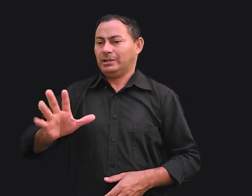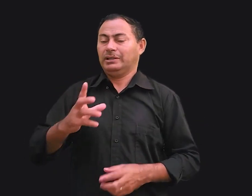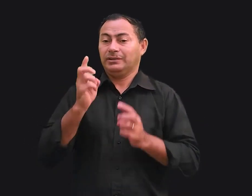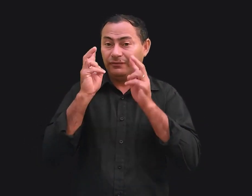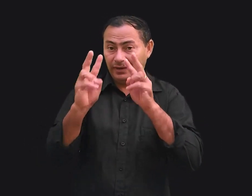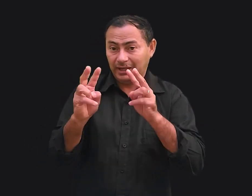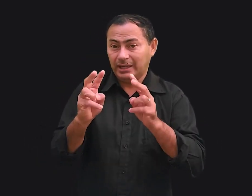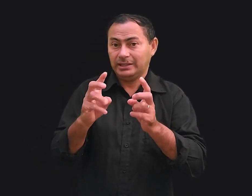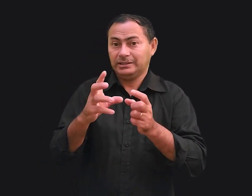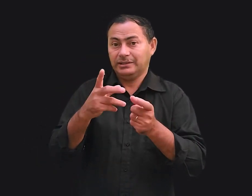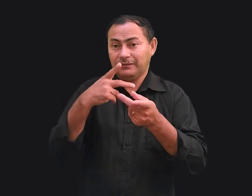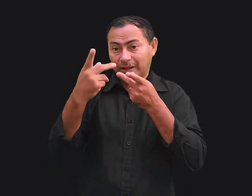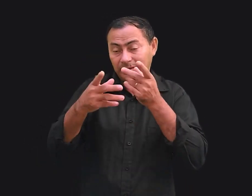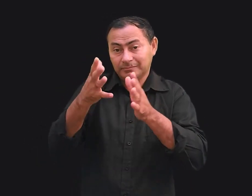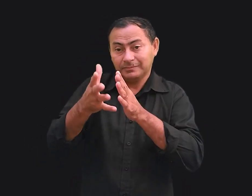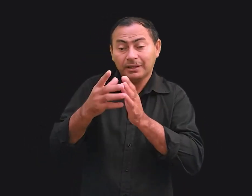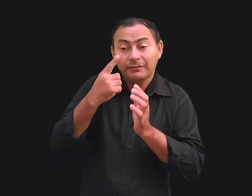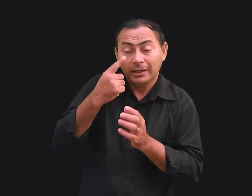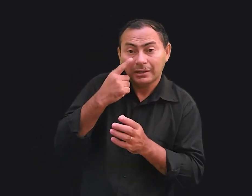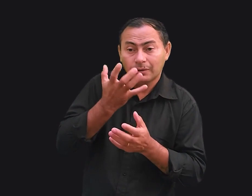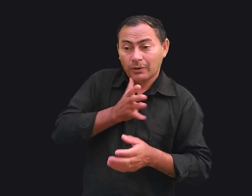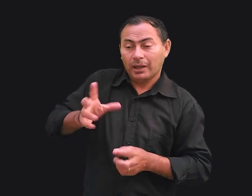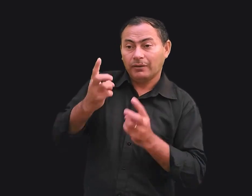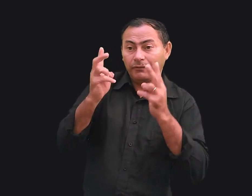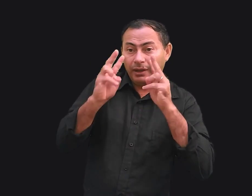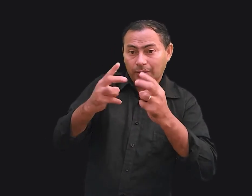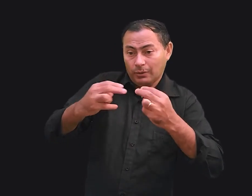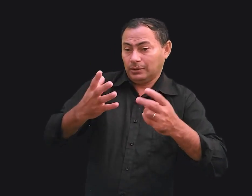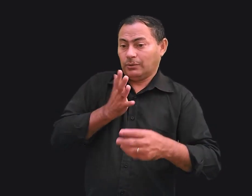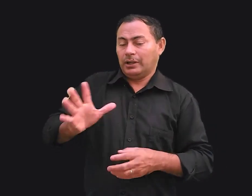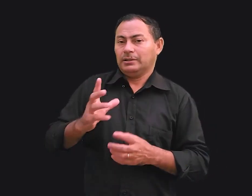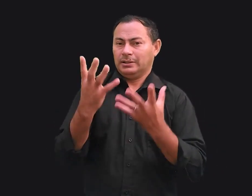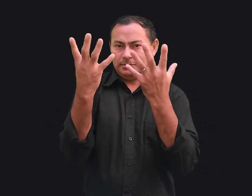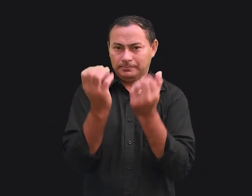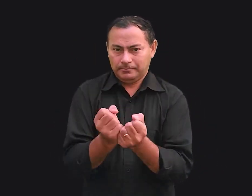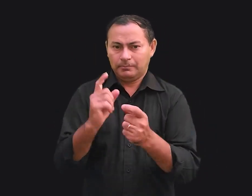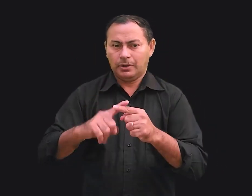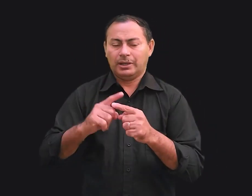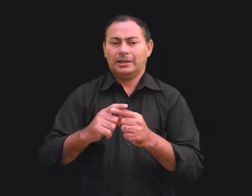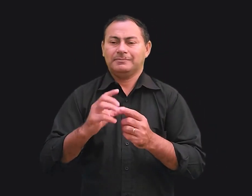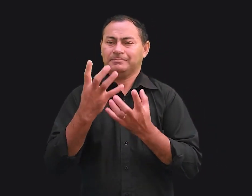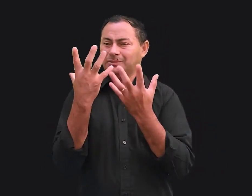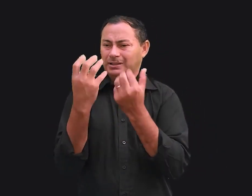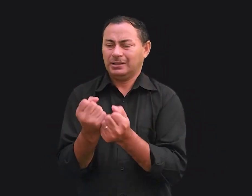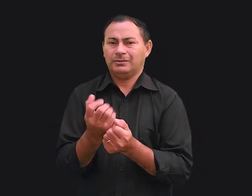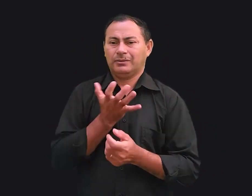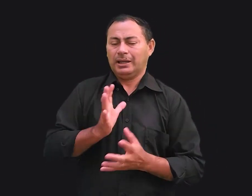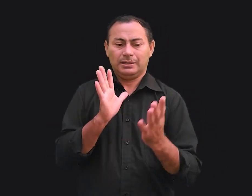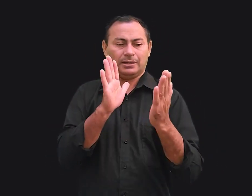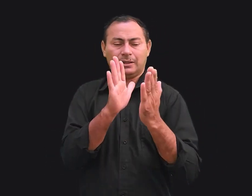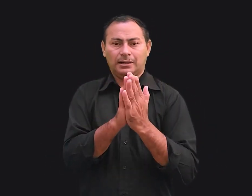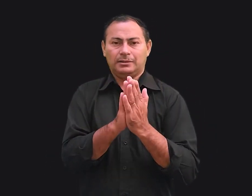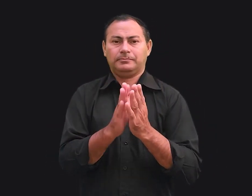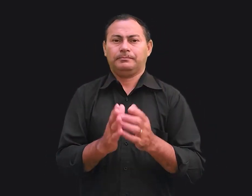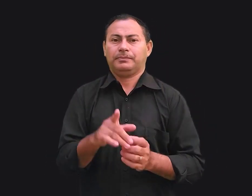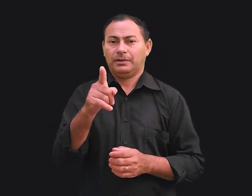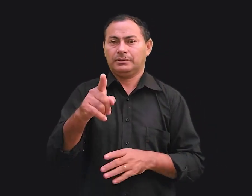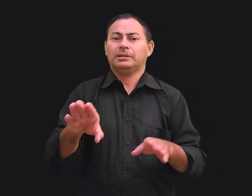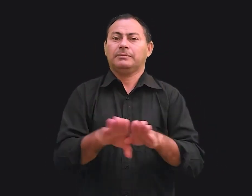de ouvir. Você ouvirá coisas que não quer, porque não as aceita, porque as nega, porque não quer encará-las. E você terá que